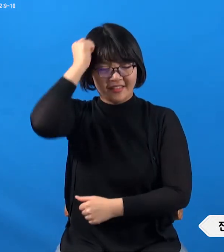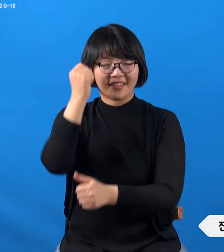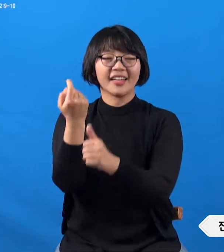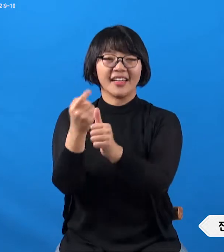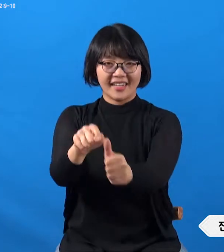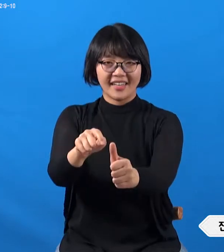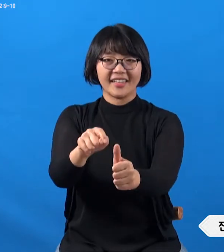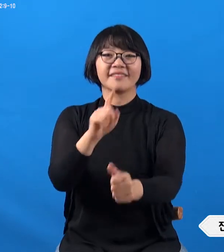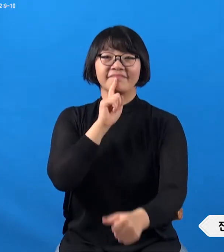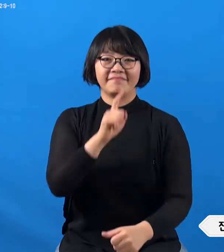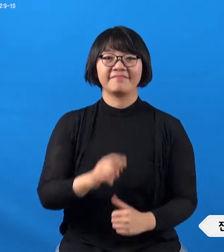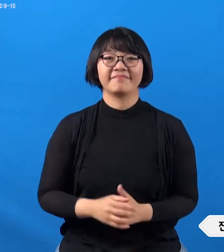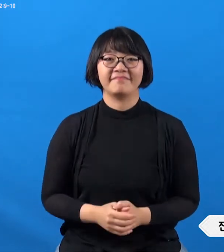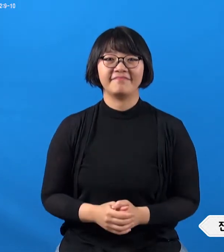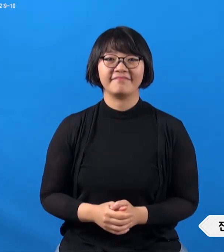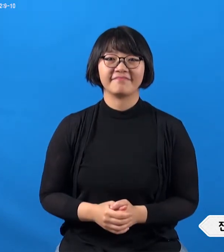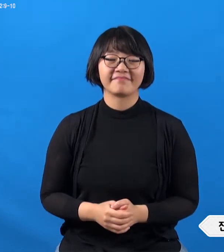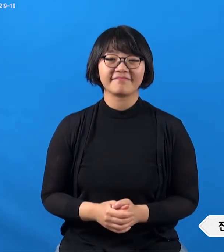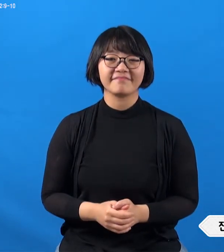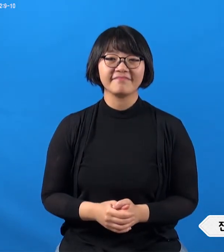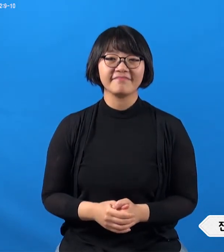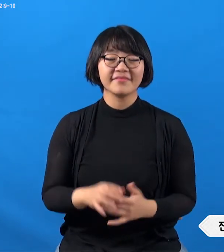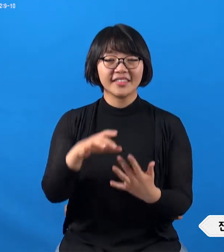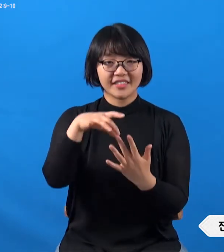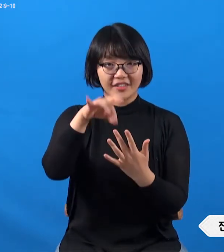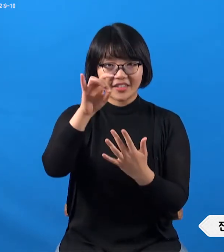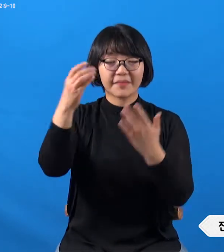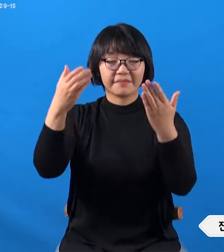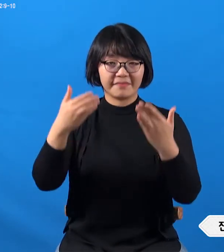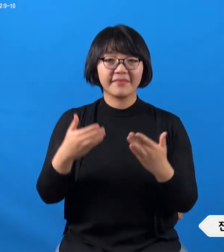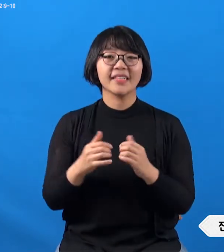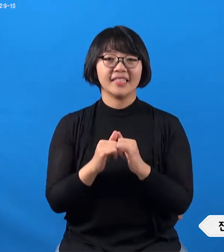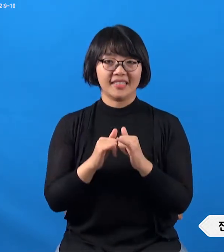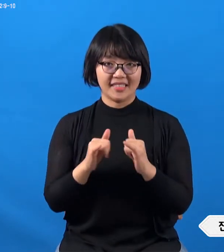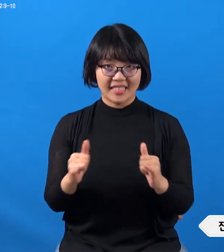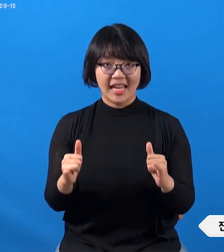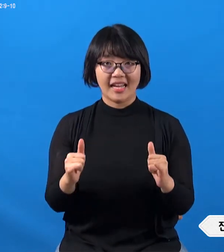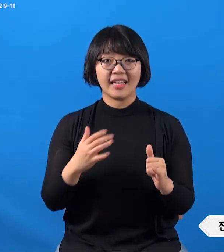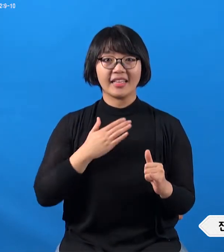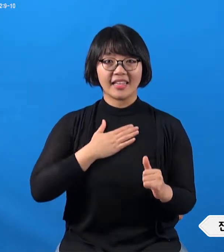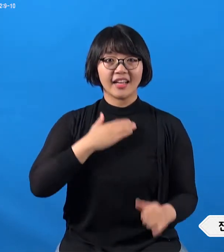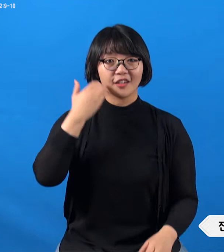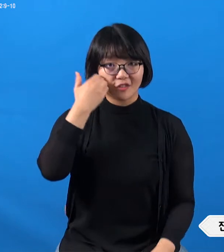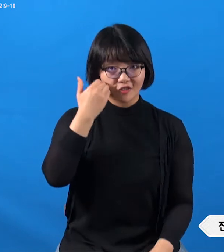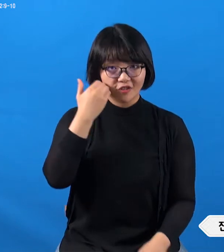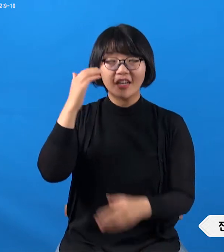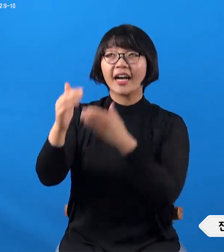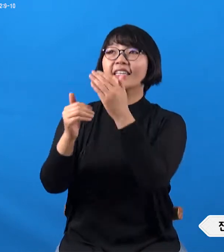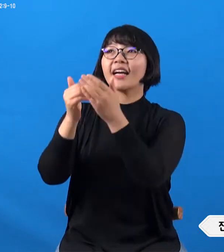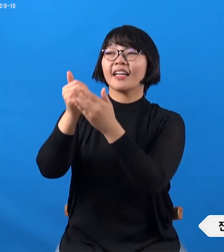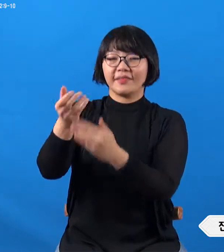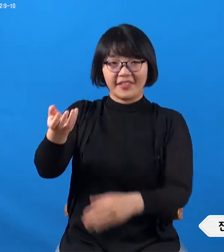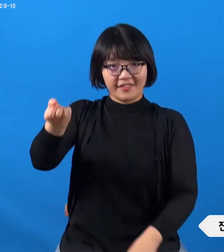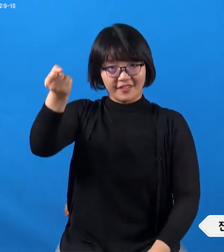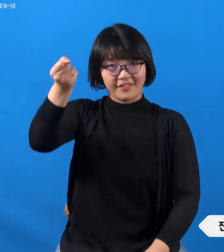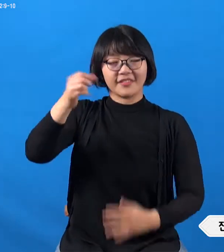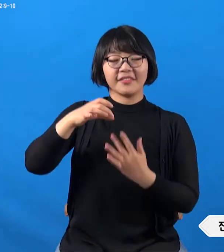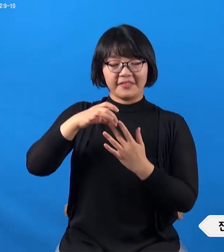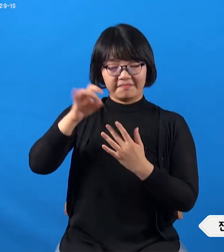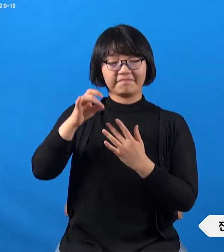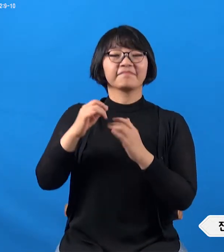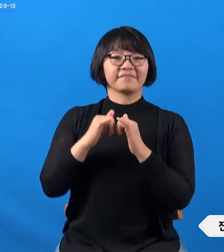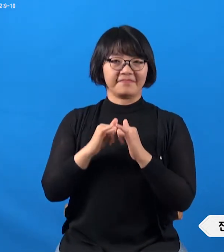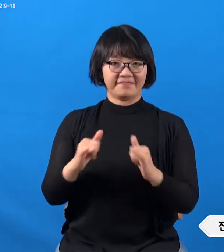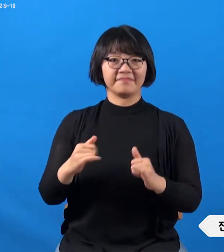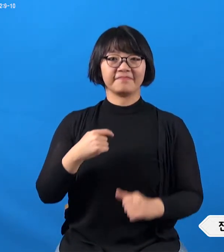성경은 말씀하고 있습니다. 선택된 자, 하나님의 소유, 바로 택함을 받은